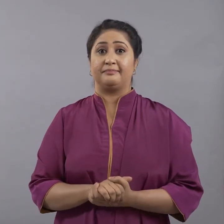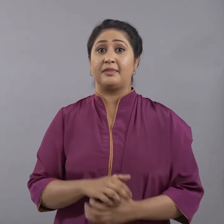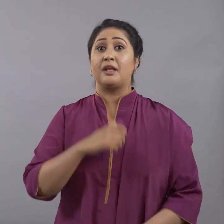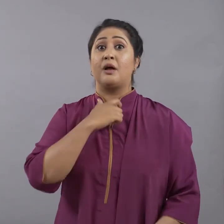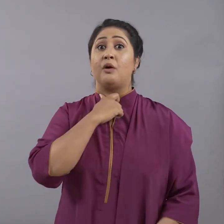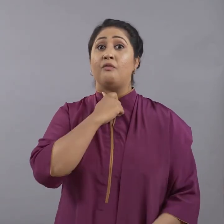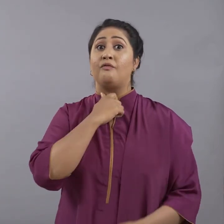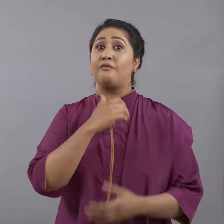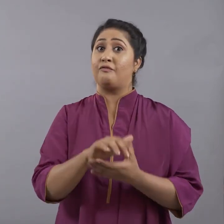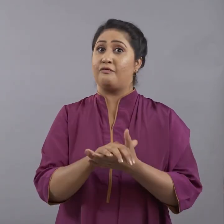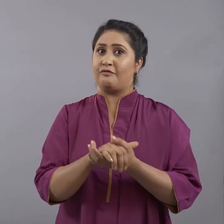वादा,